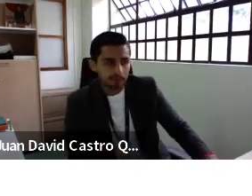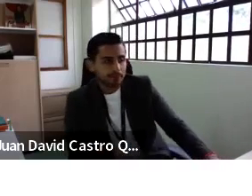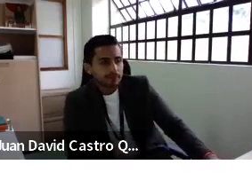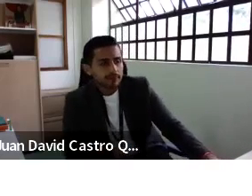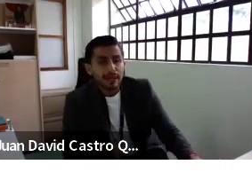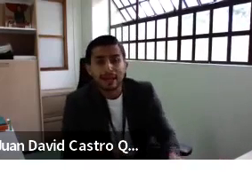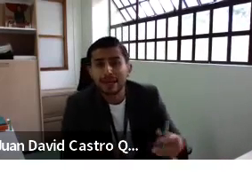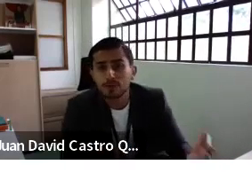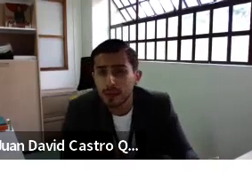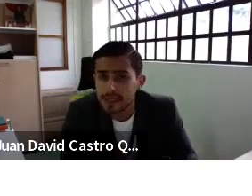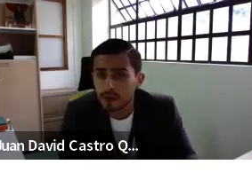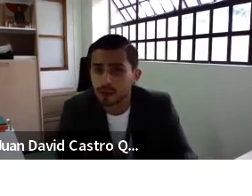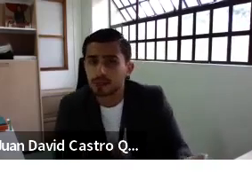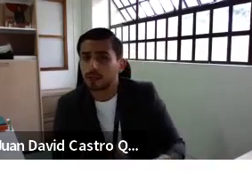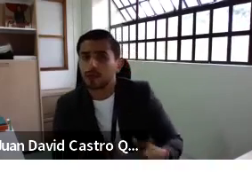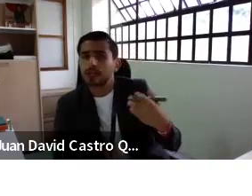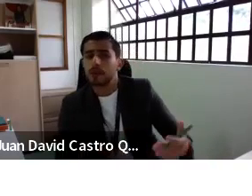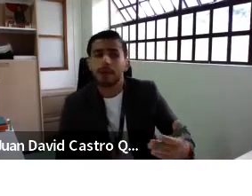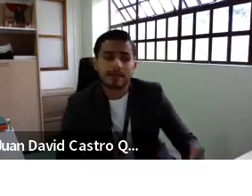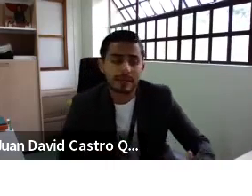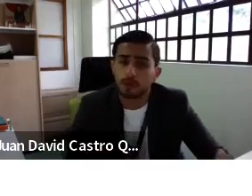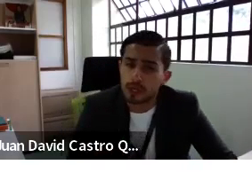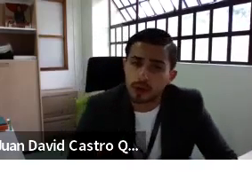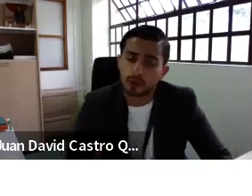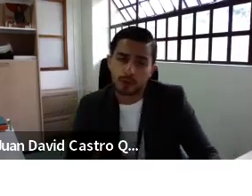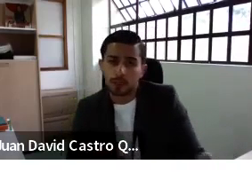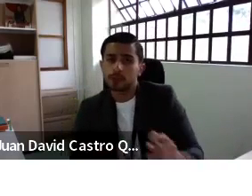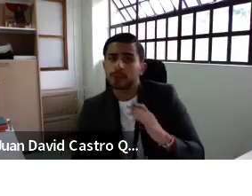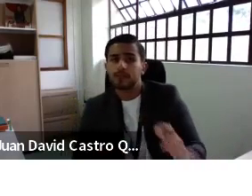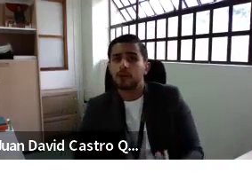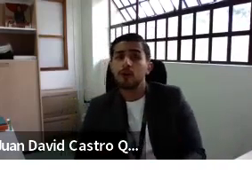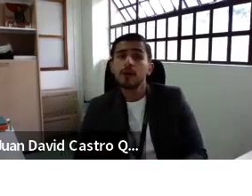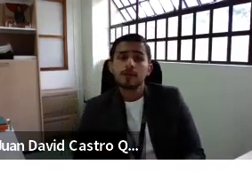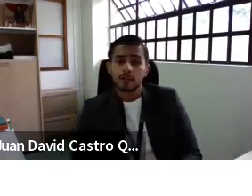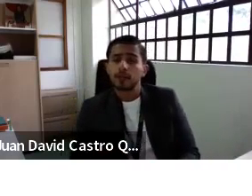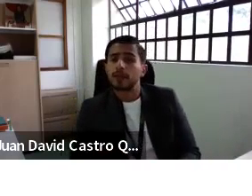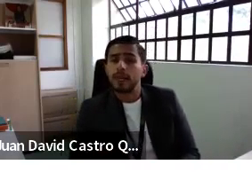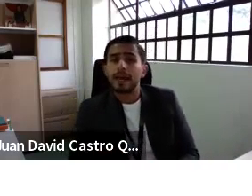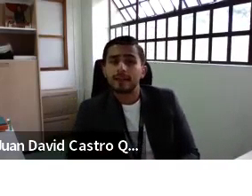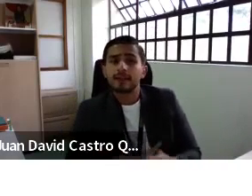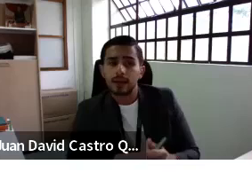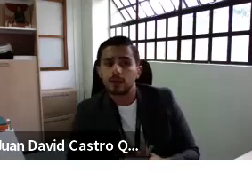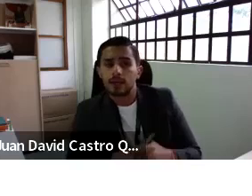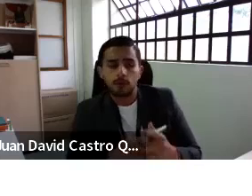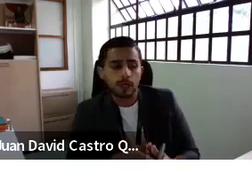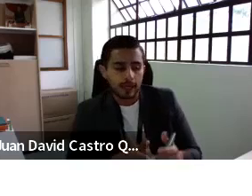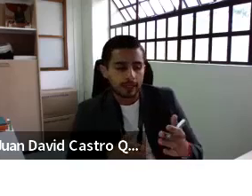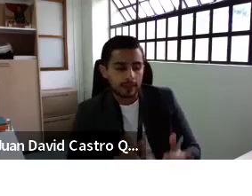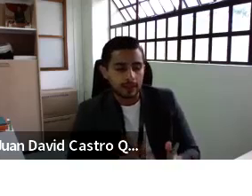que resuelve este conocimiento que resuelve este proceso de conocimiento específico sino que también la gente entienda o la comunidad entienda